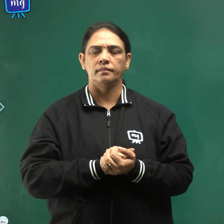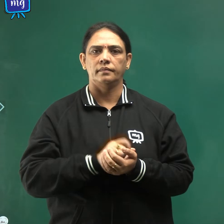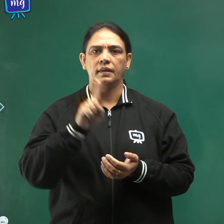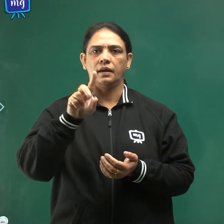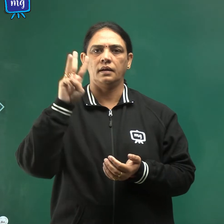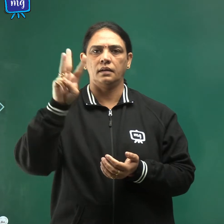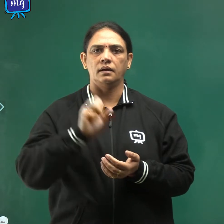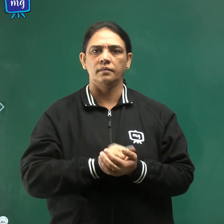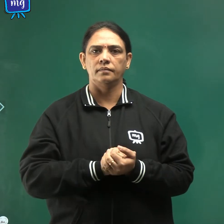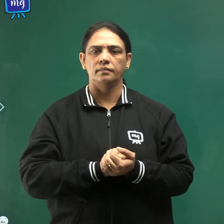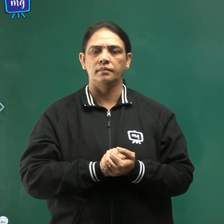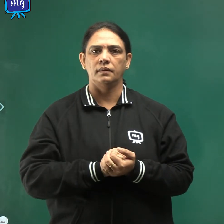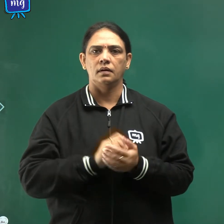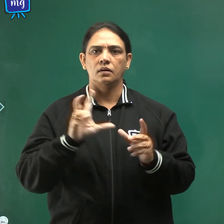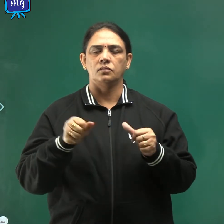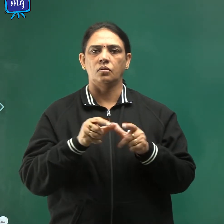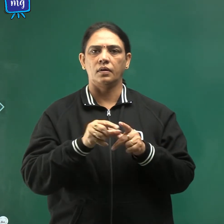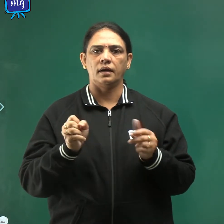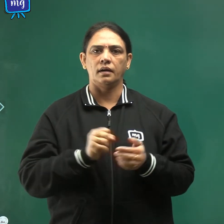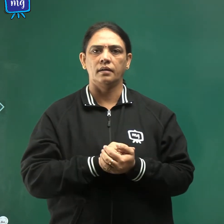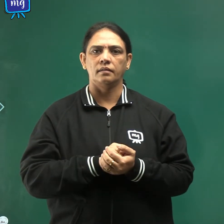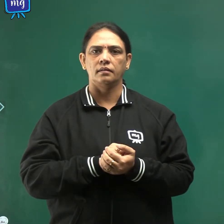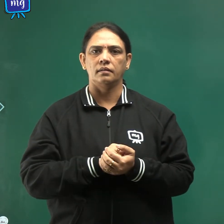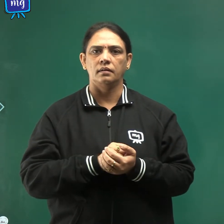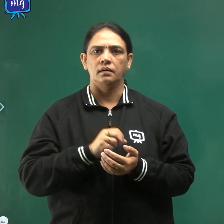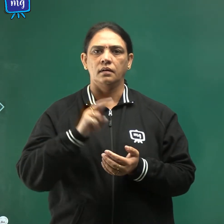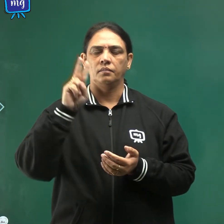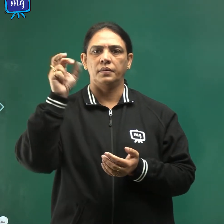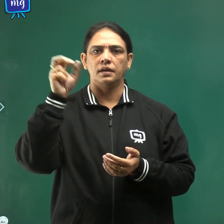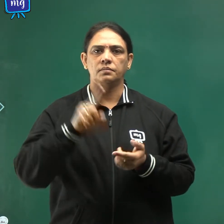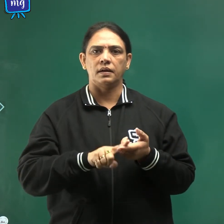13। हल करेंगे 20 प्लस